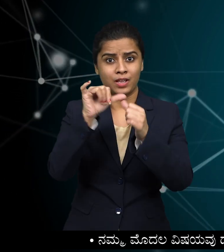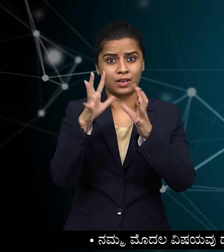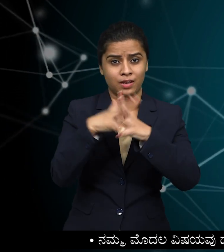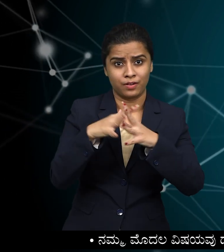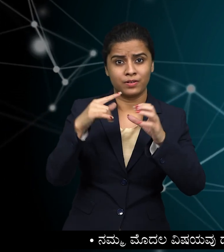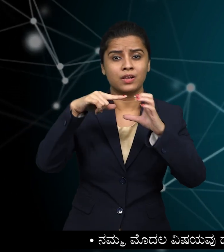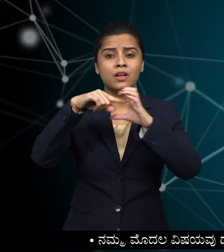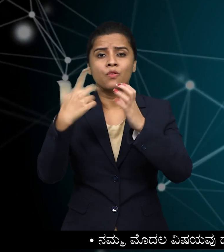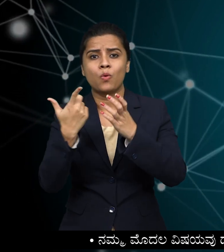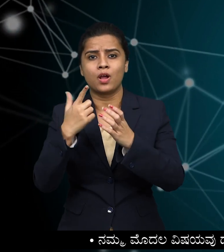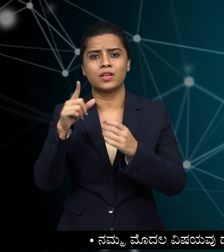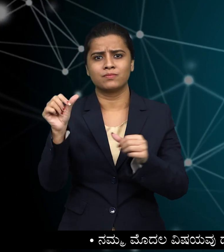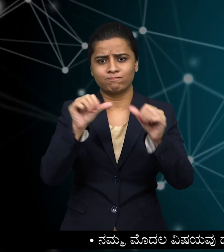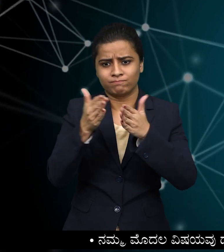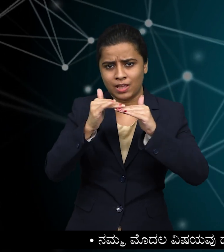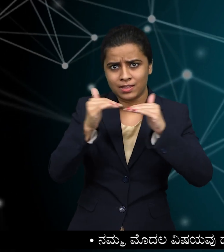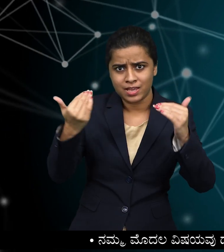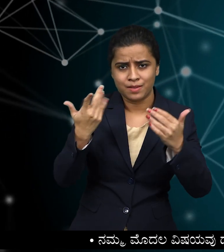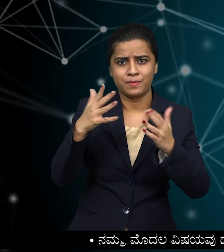ಸಂರಕ್ಷಣೆಯ ನಿಯಮವಾಗಿದೆ.